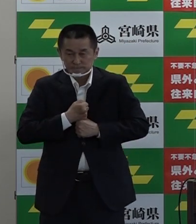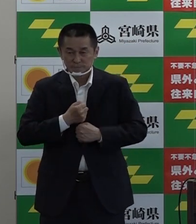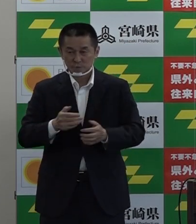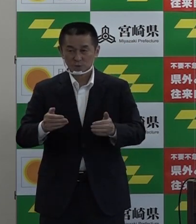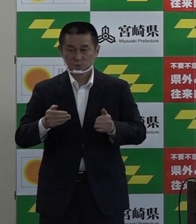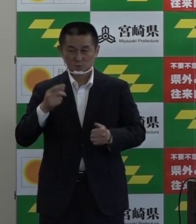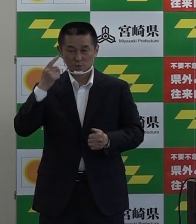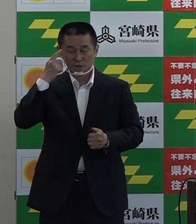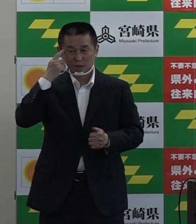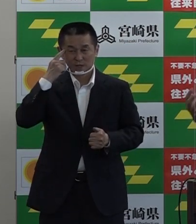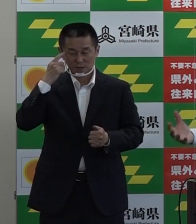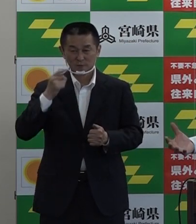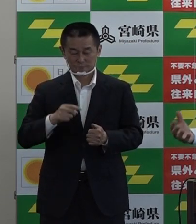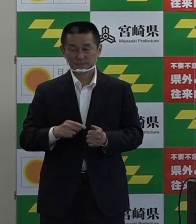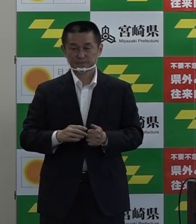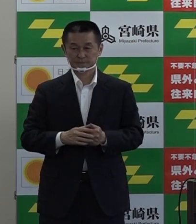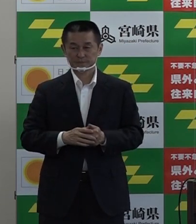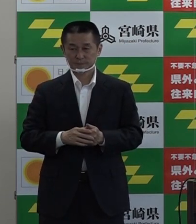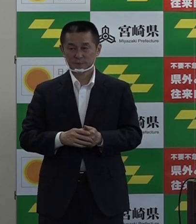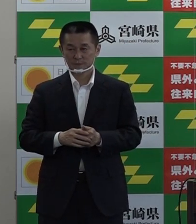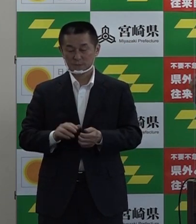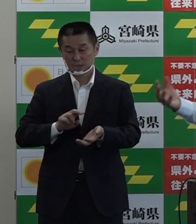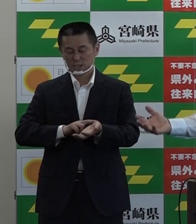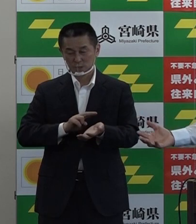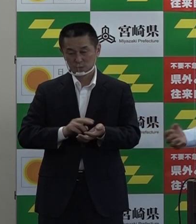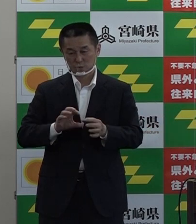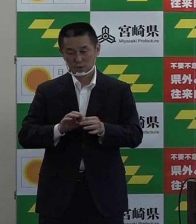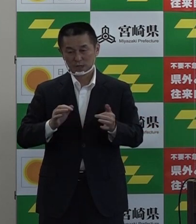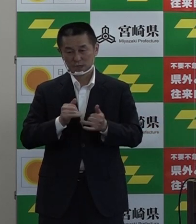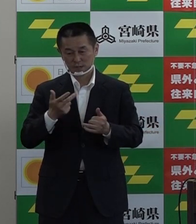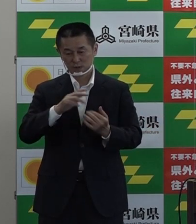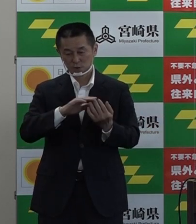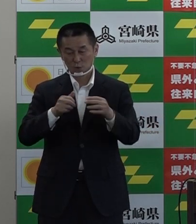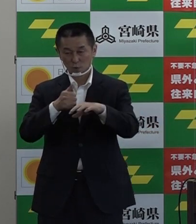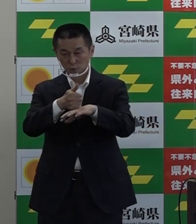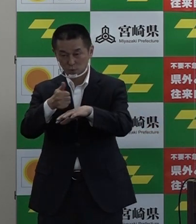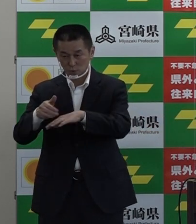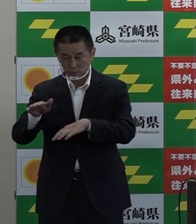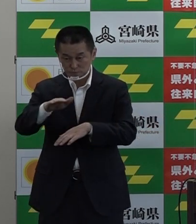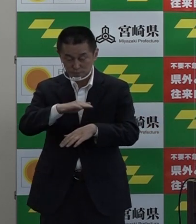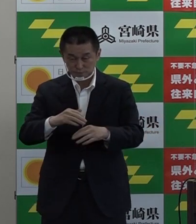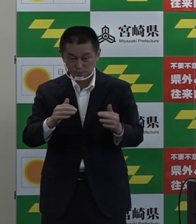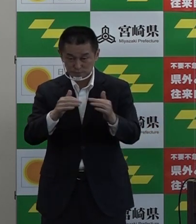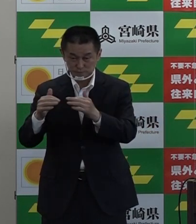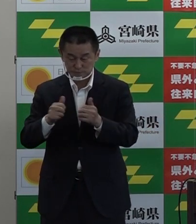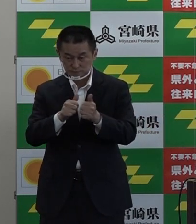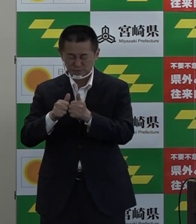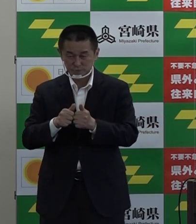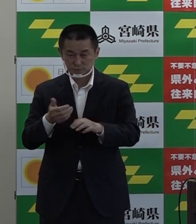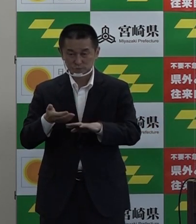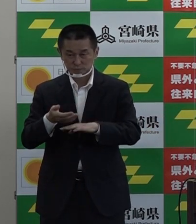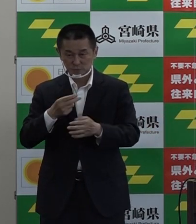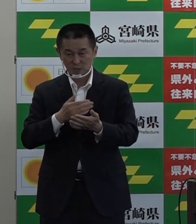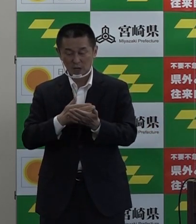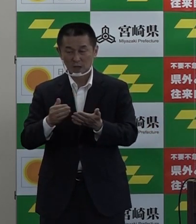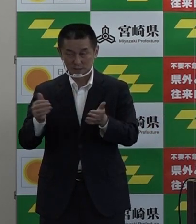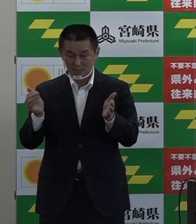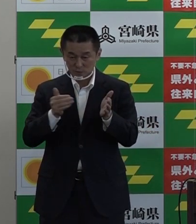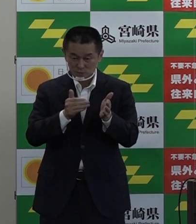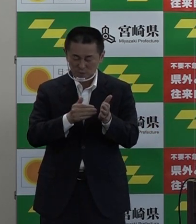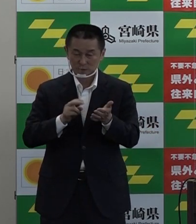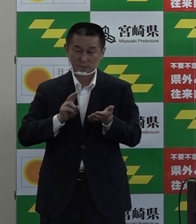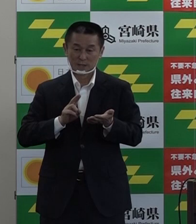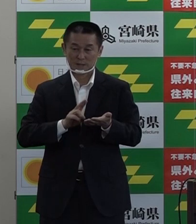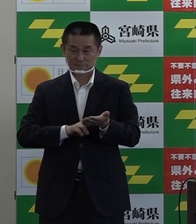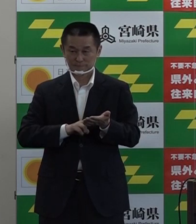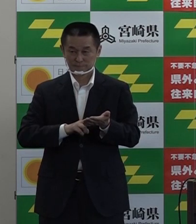というふうに考えております。それは医療関係者、それから市町村長との協議を踏まえて判断をして、最終判断をしていき